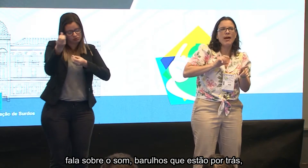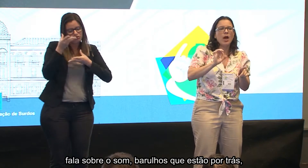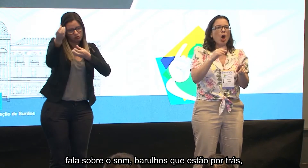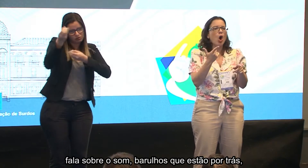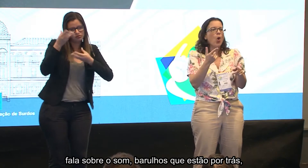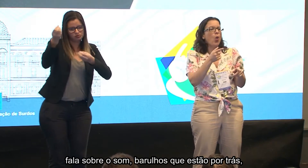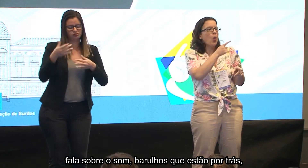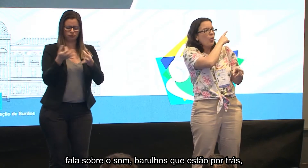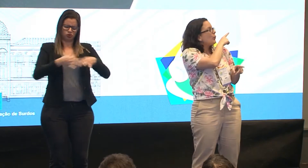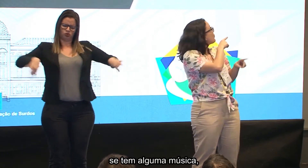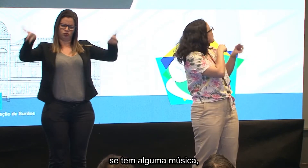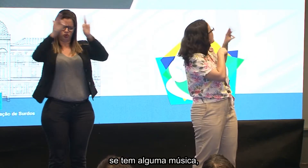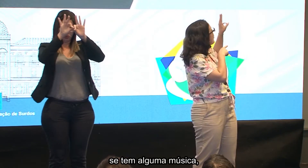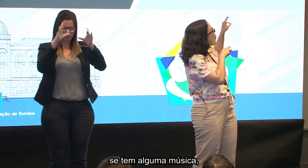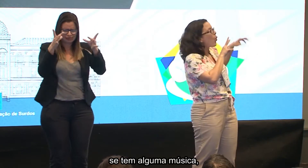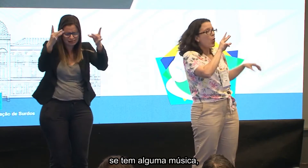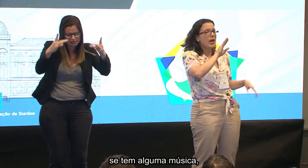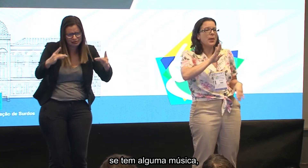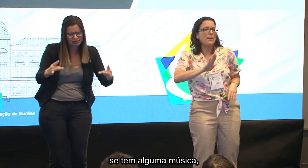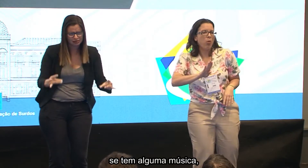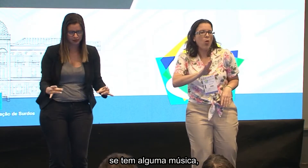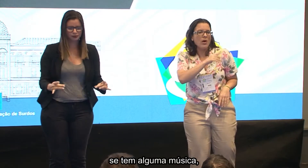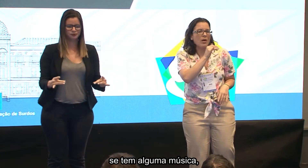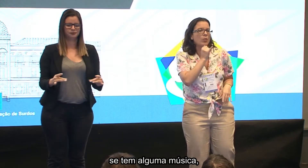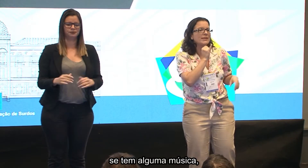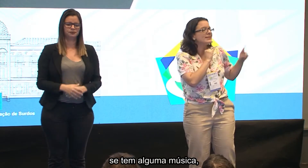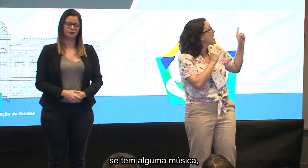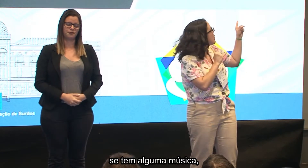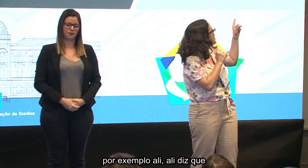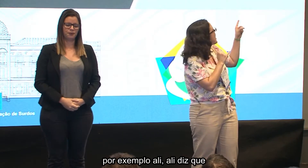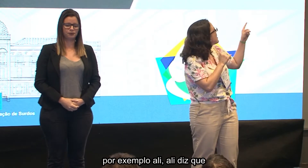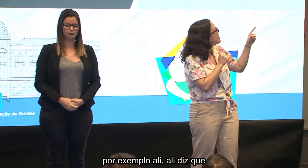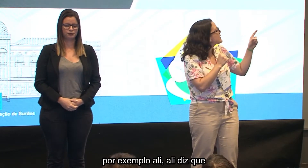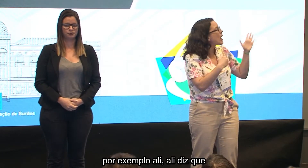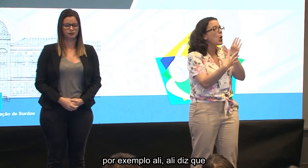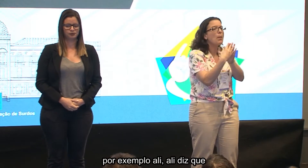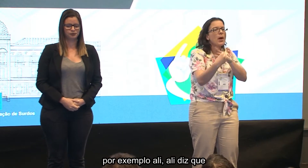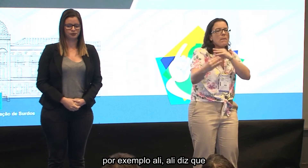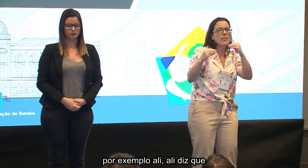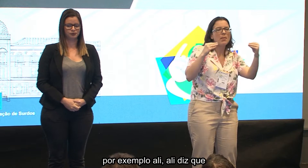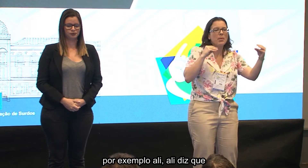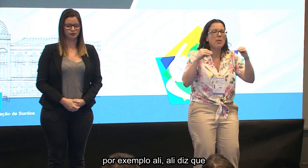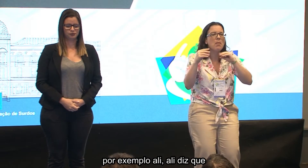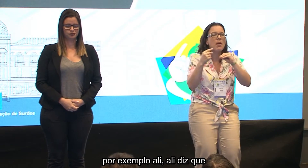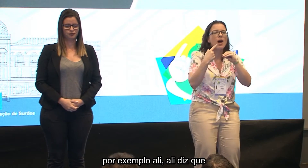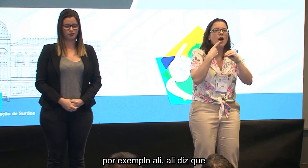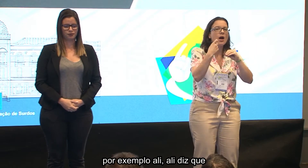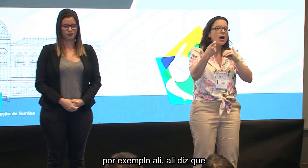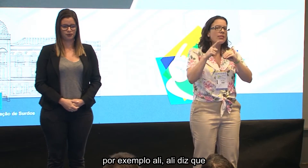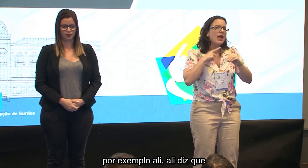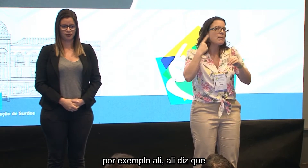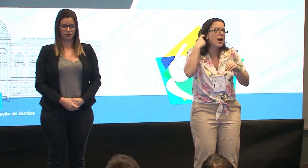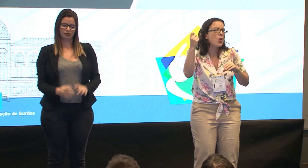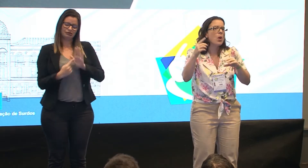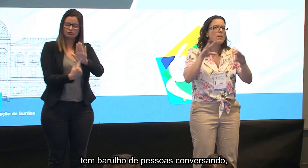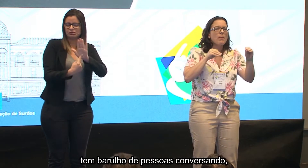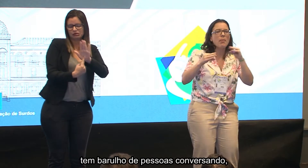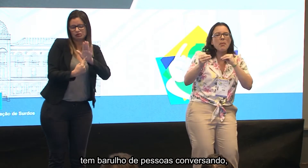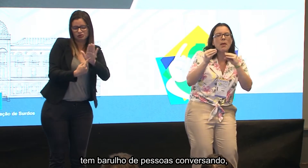por trás, se tem alguma música. Então, por exemplo, ali diz que tem